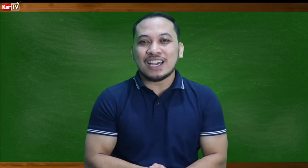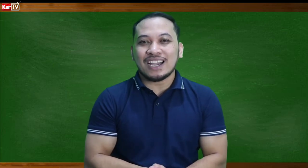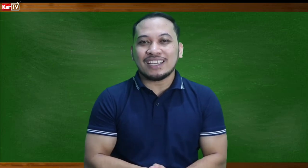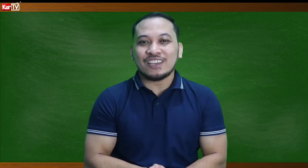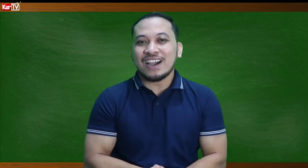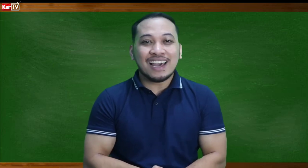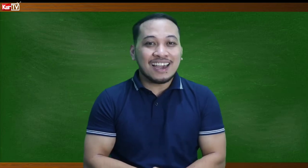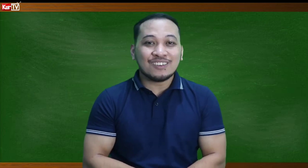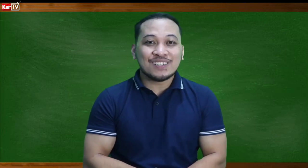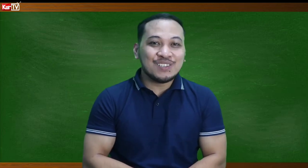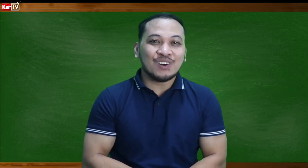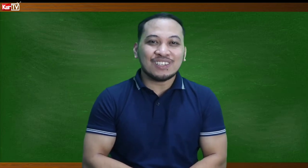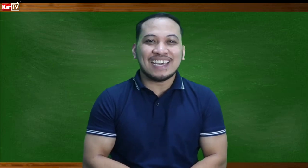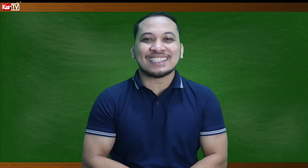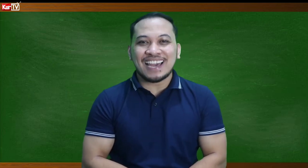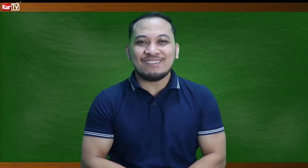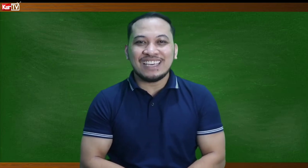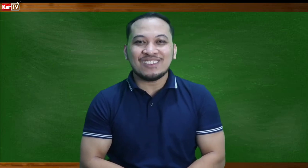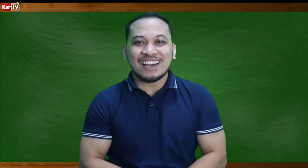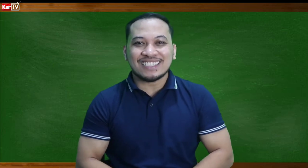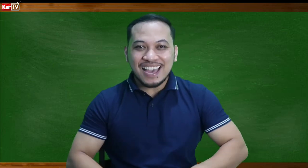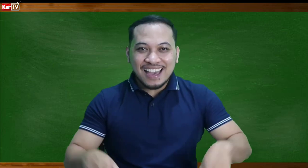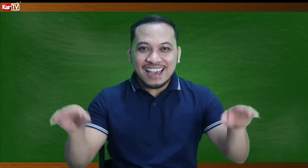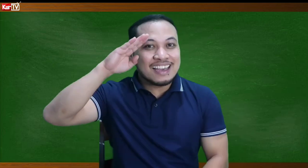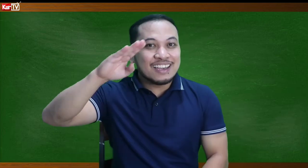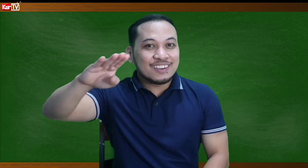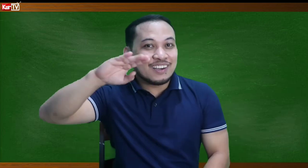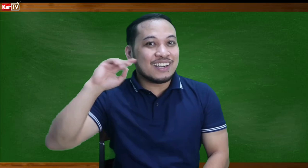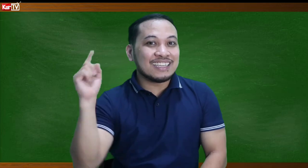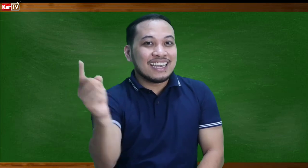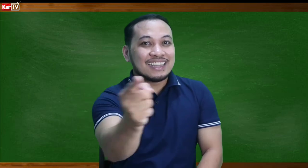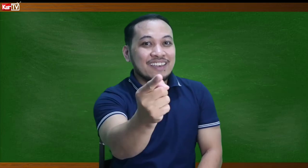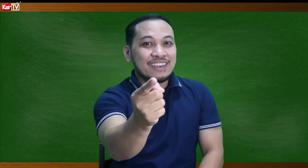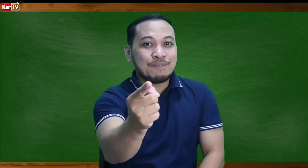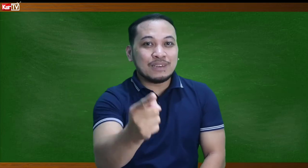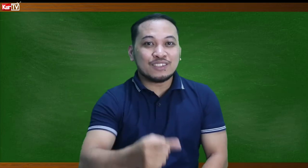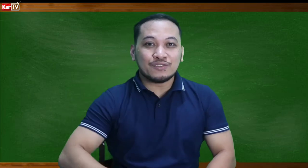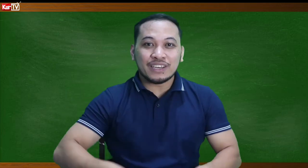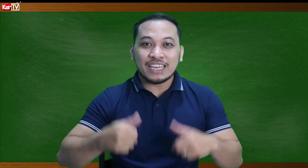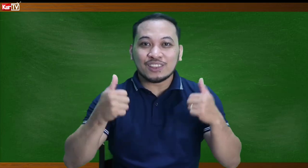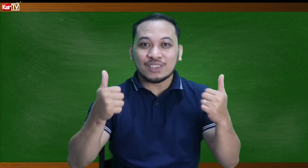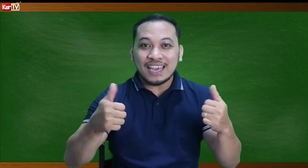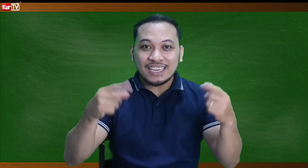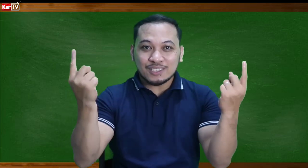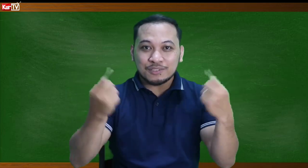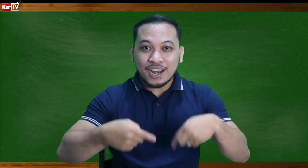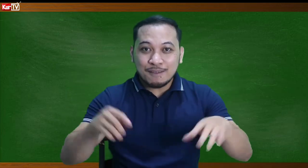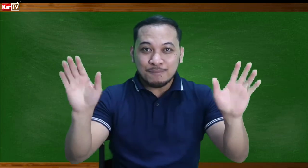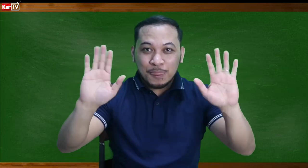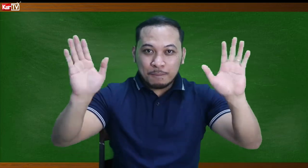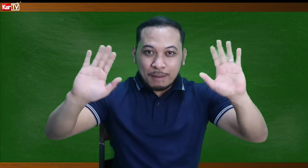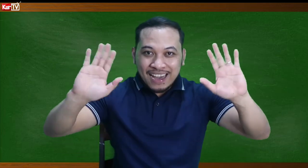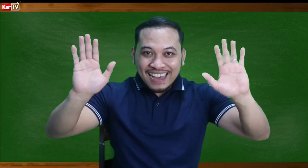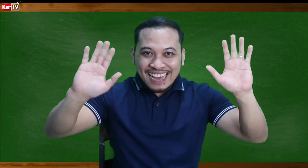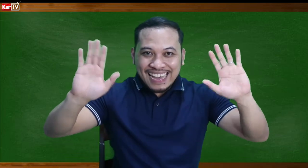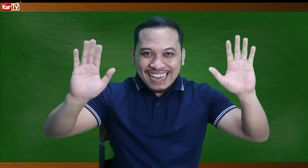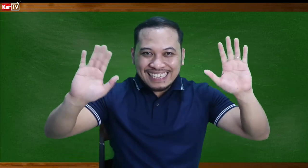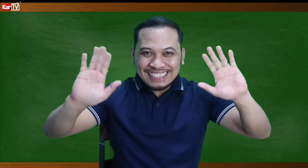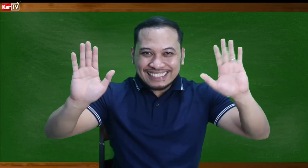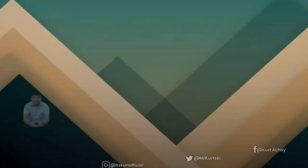akin ngayong araw. See you all next time dito lang sa Kurt TV. Please don't forget to like and subscribe. Bye-bye!